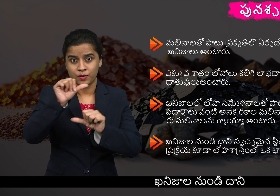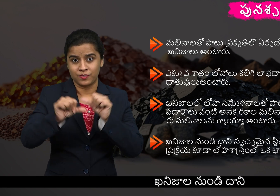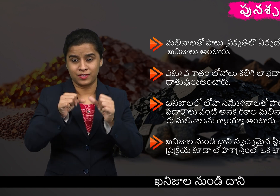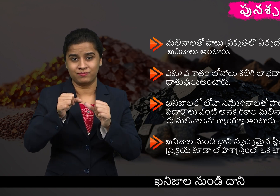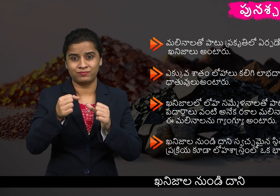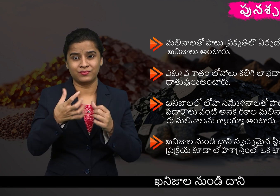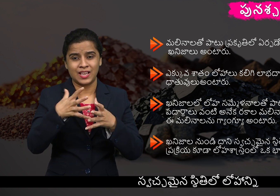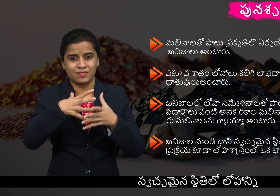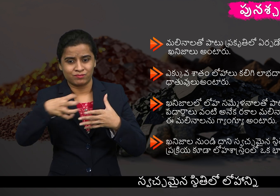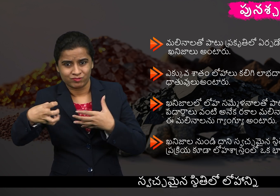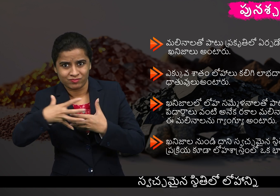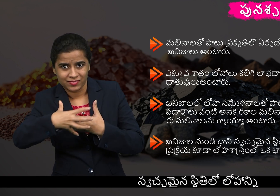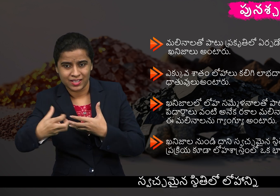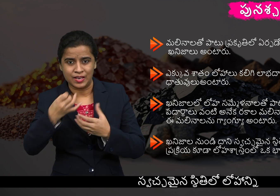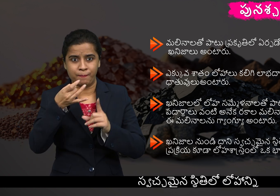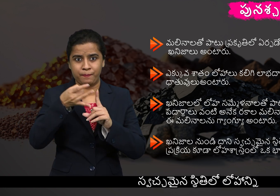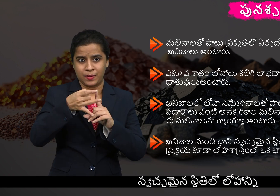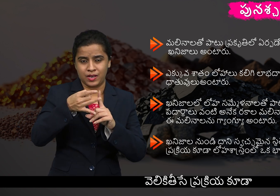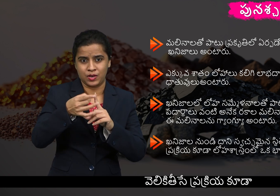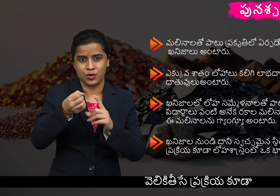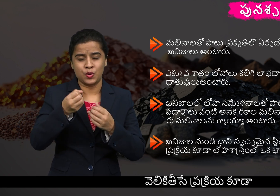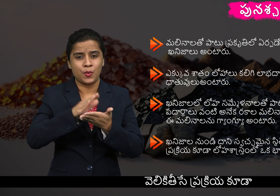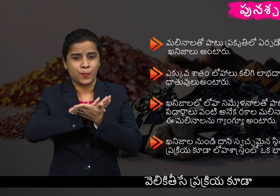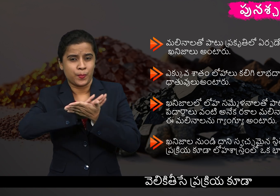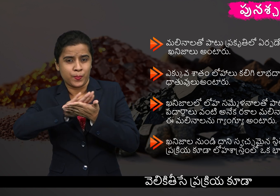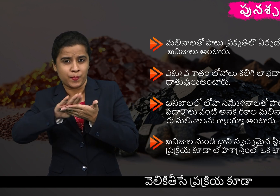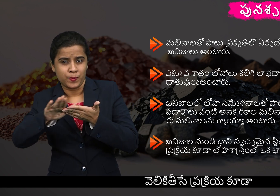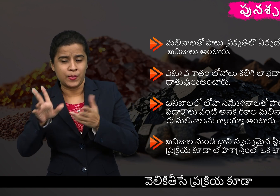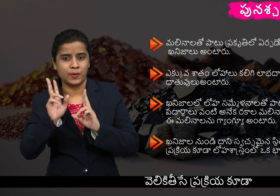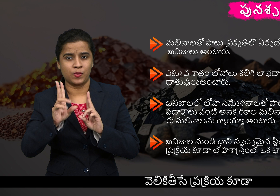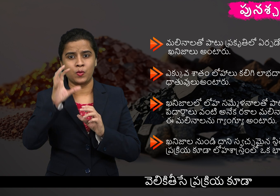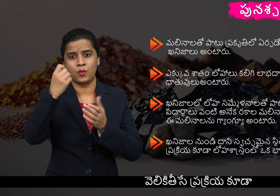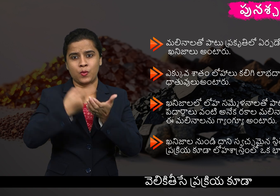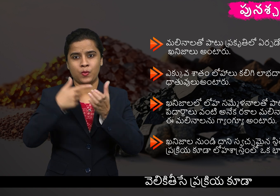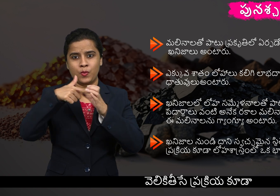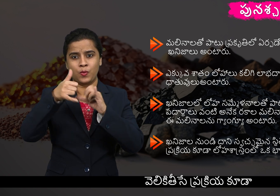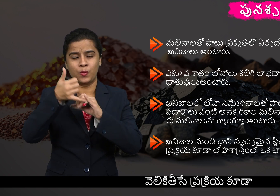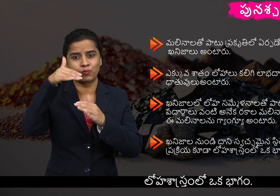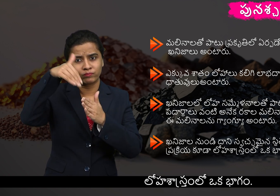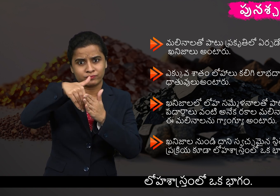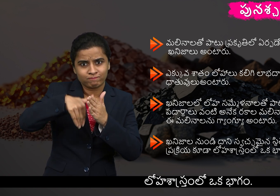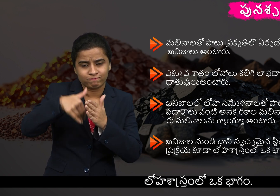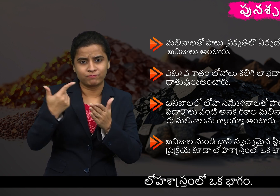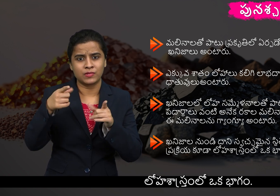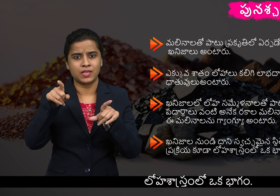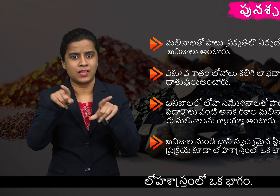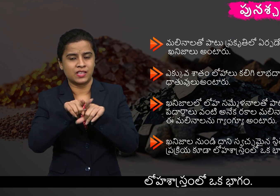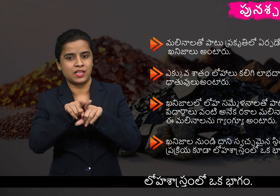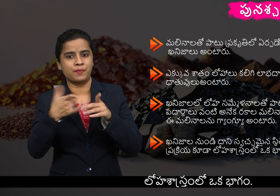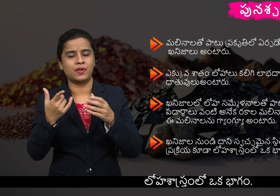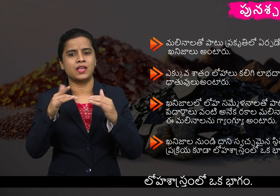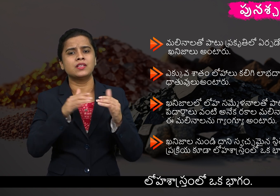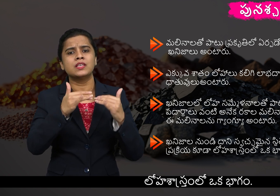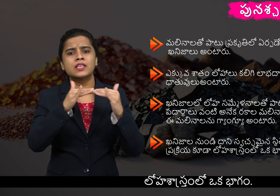ఖనిజాల నుండి దాని స్వచ్ఛమైన స్థితిలో లోహాన్ని వెలికితీసే ప్రక్రియ కూడా లోహ శాస్త్రంలో